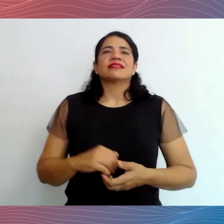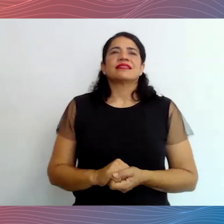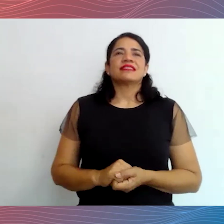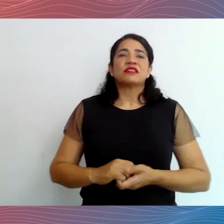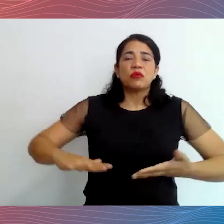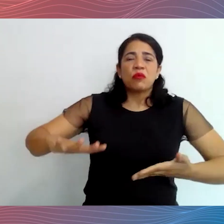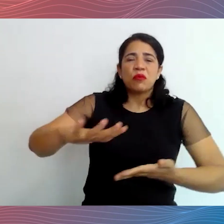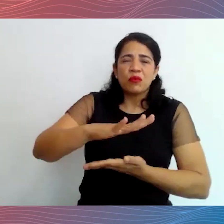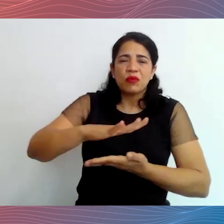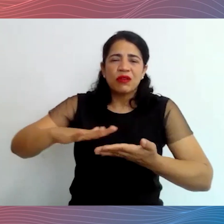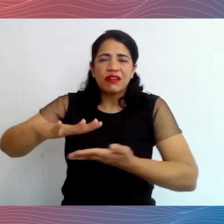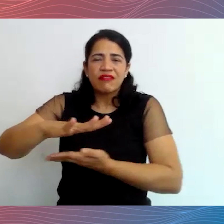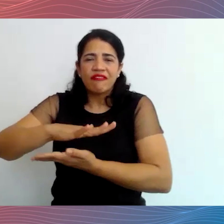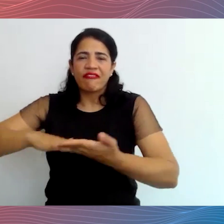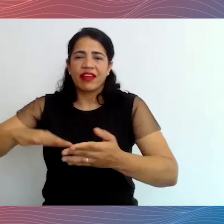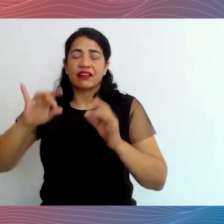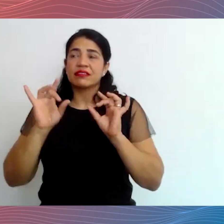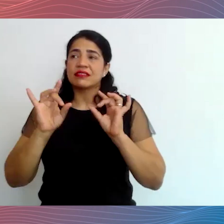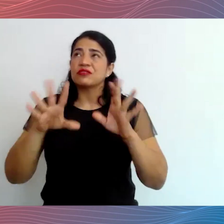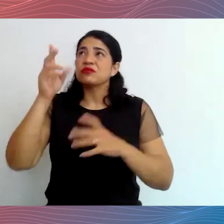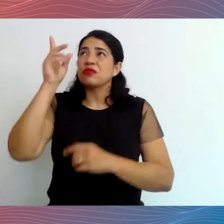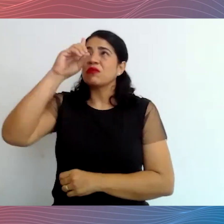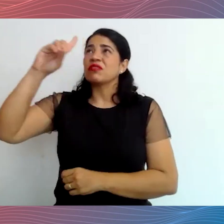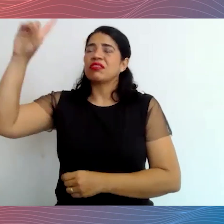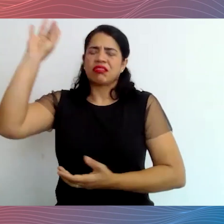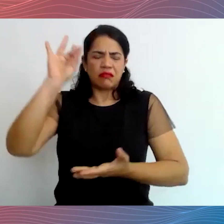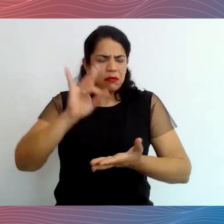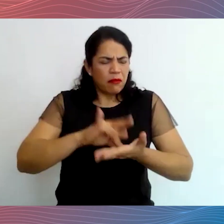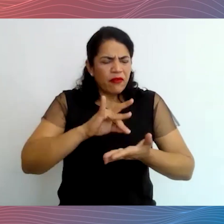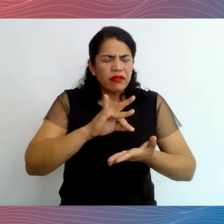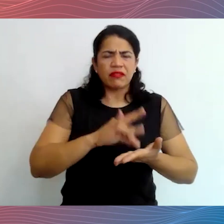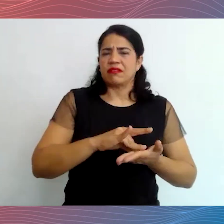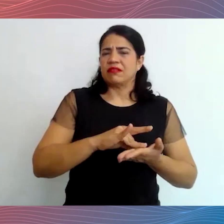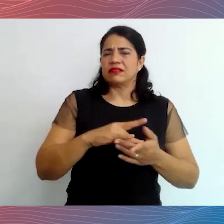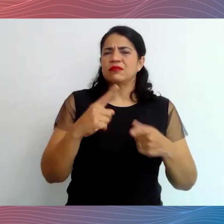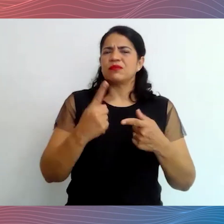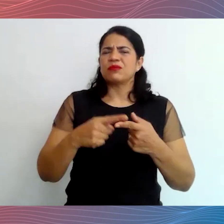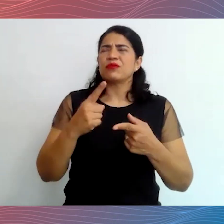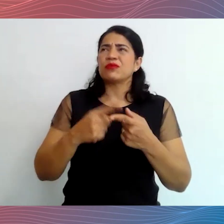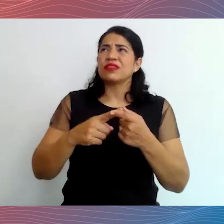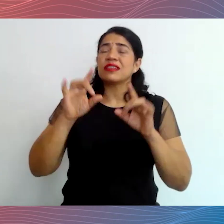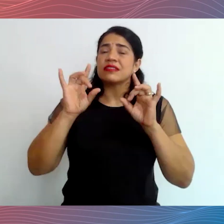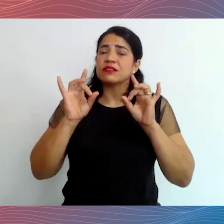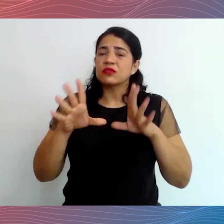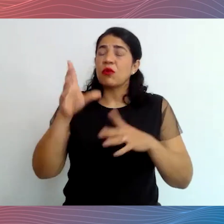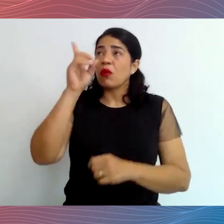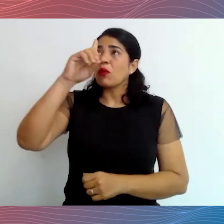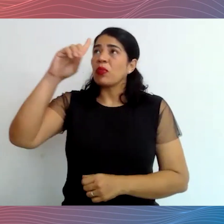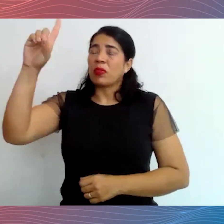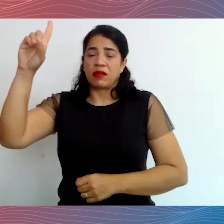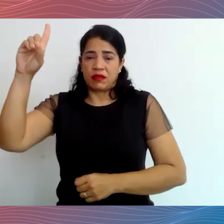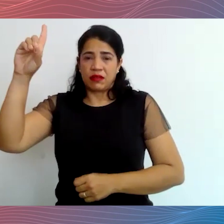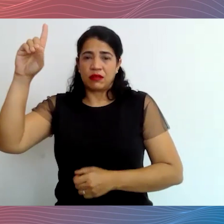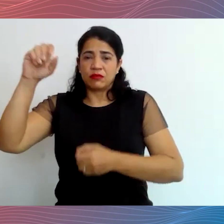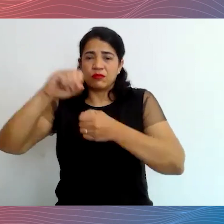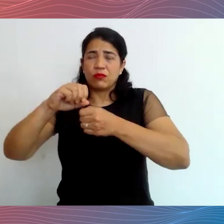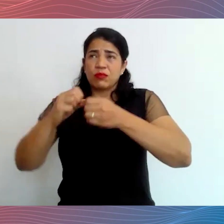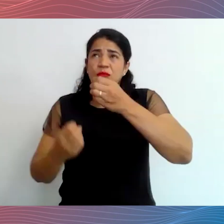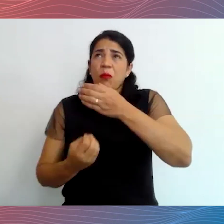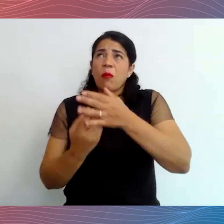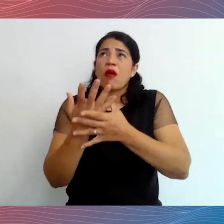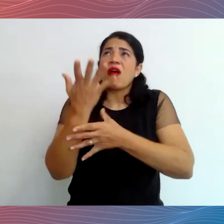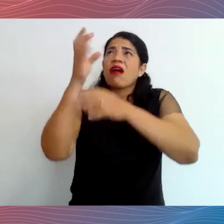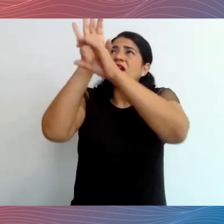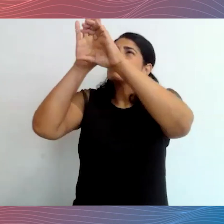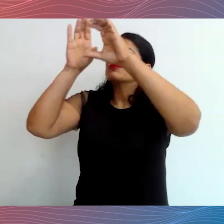haver toda a criação, pois Ele que criou todas as coisas, só havia Deus. Portanto, nesse universo, só Deus é a